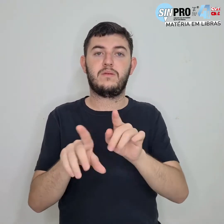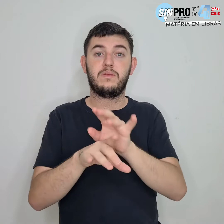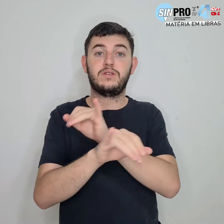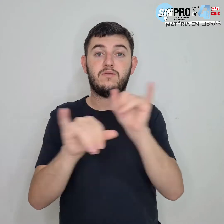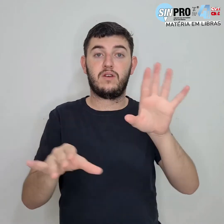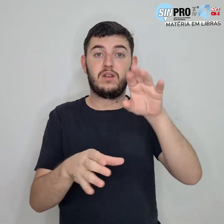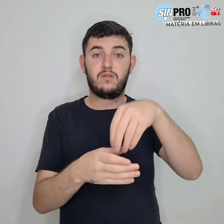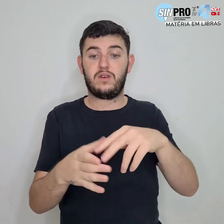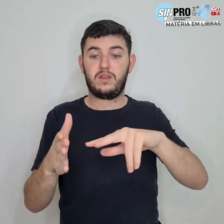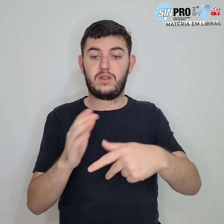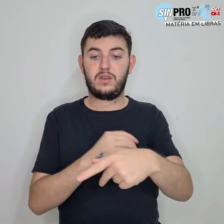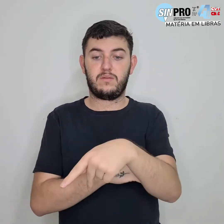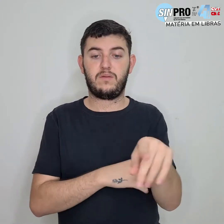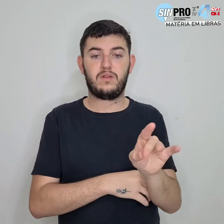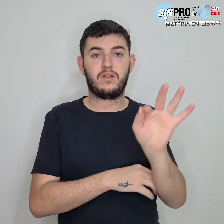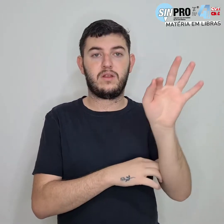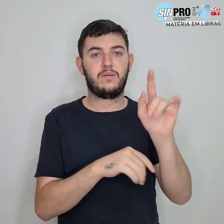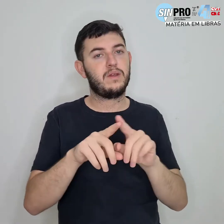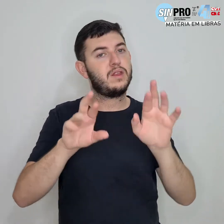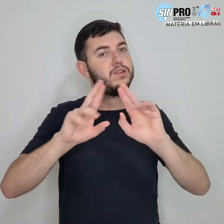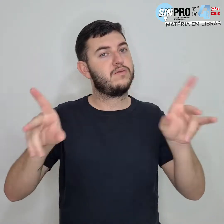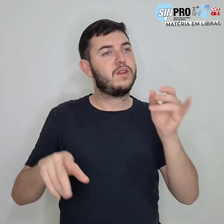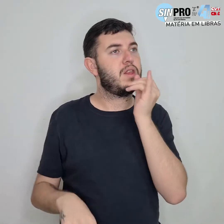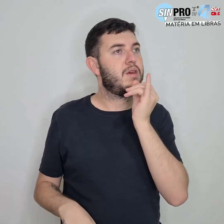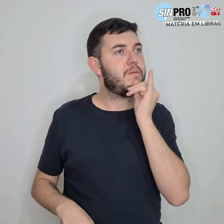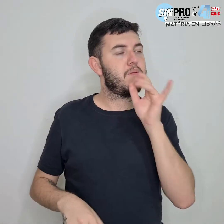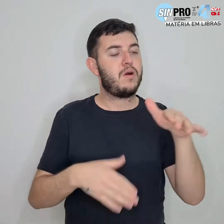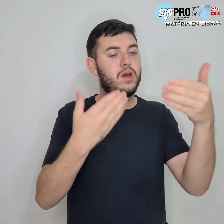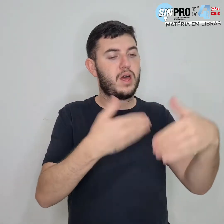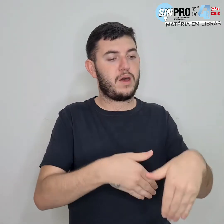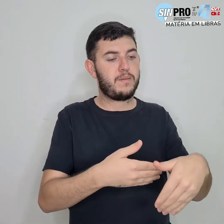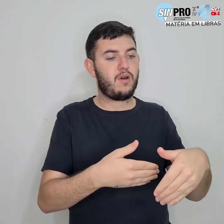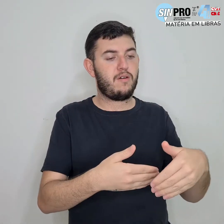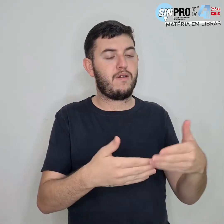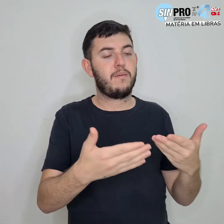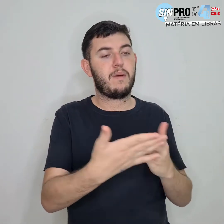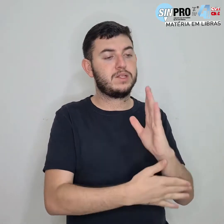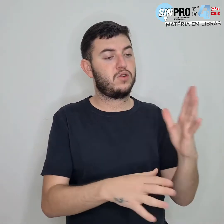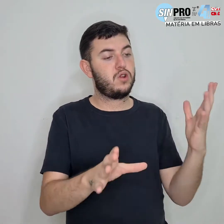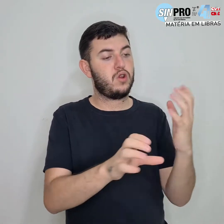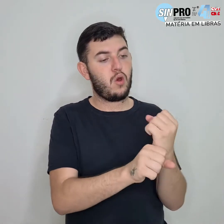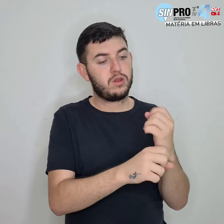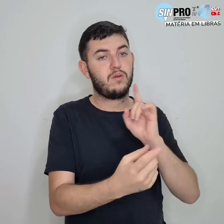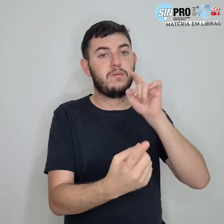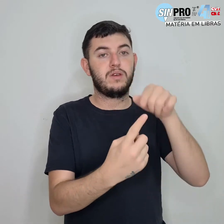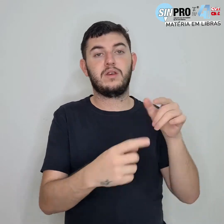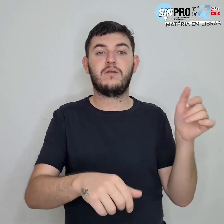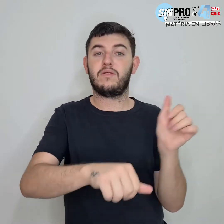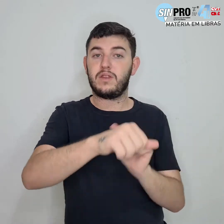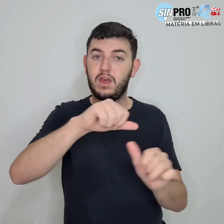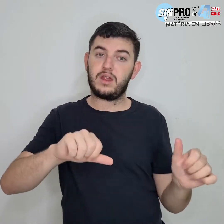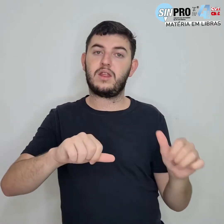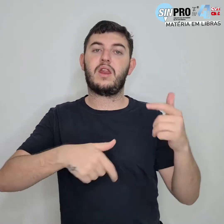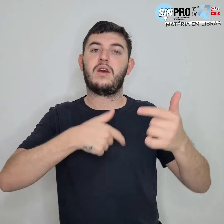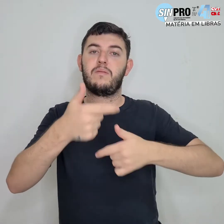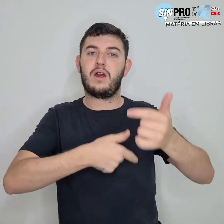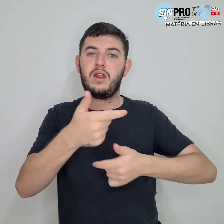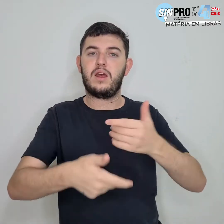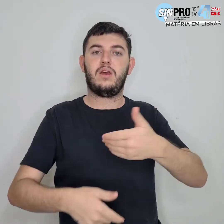pessoa tira na prova do concurso para virar servidora pública. Atualmente, ela entra no estágio probatório, mas